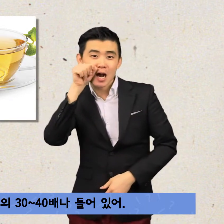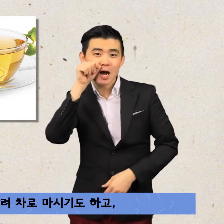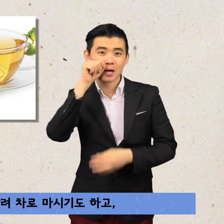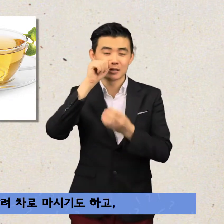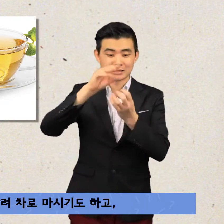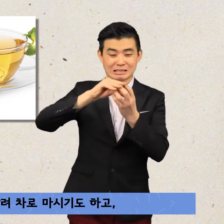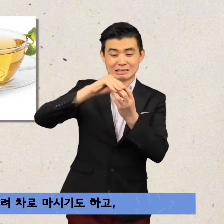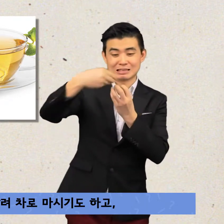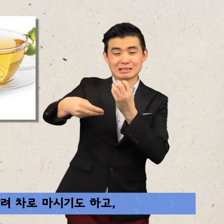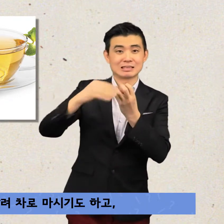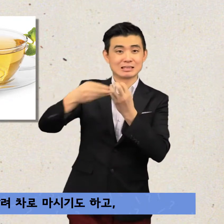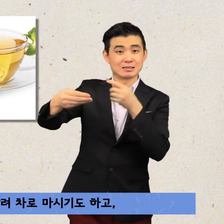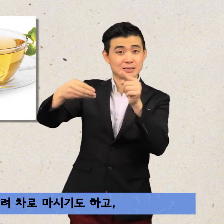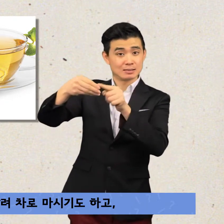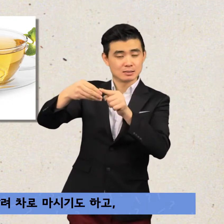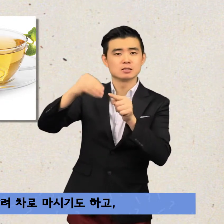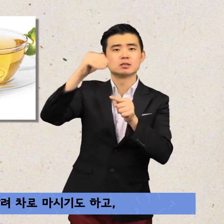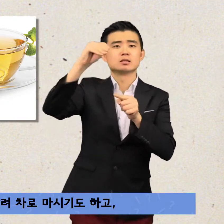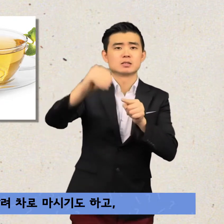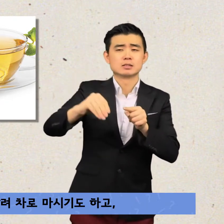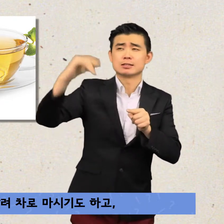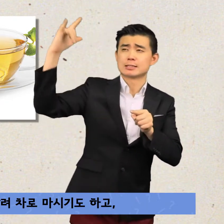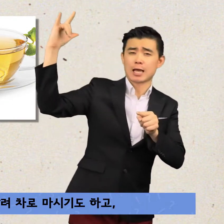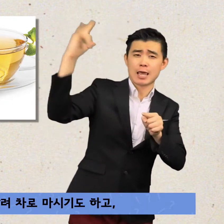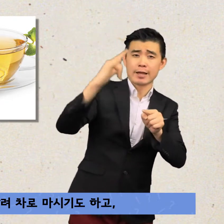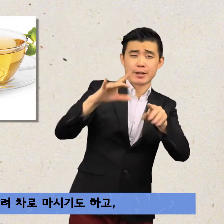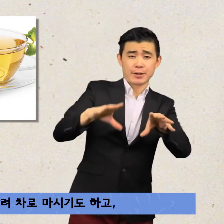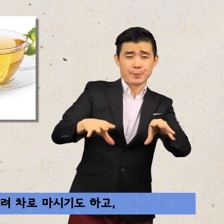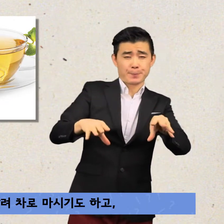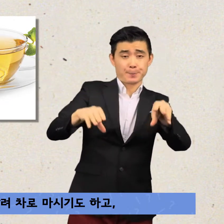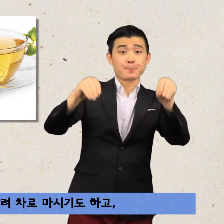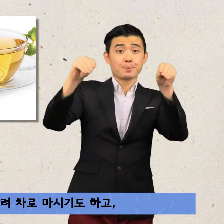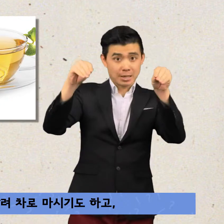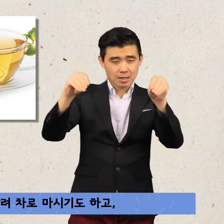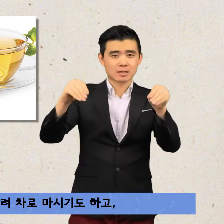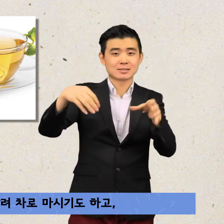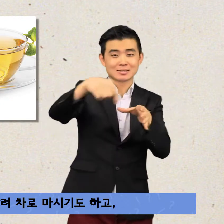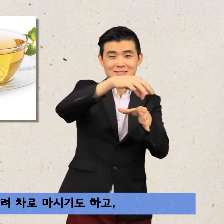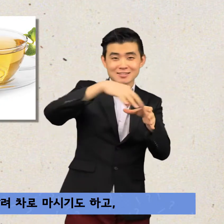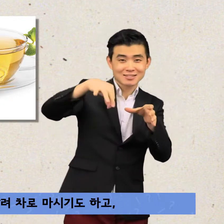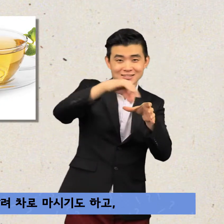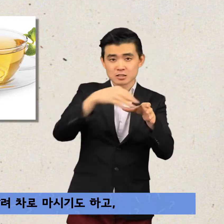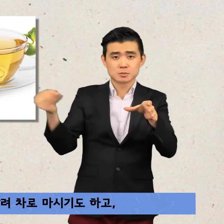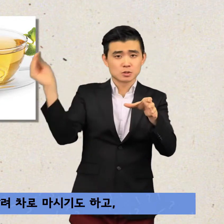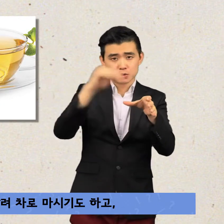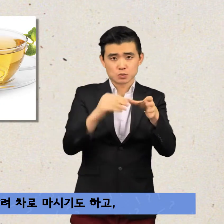그래서 양파 껍질을 말려 차로 마시기도 하고